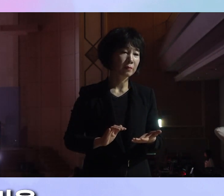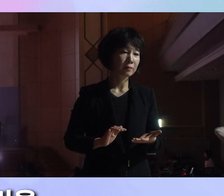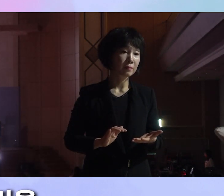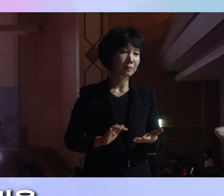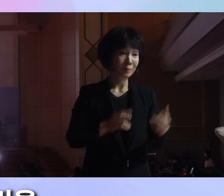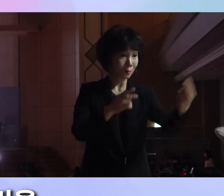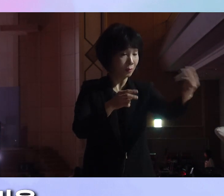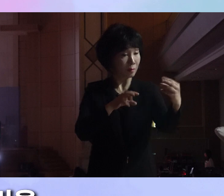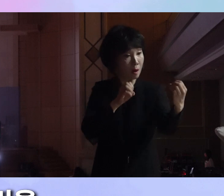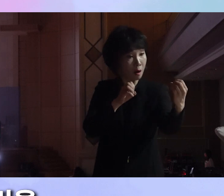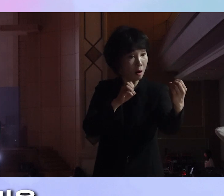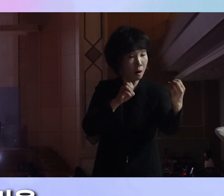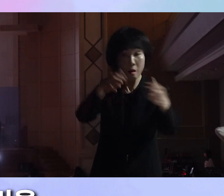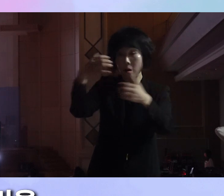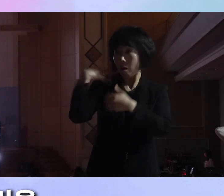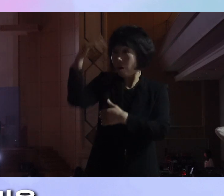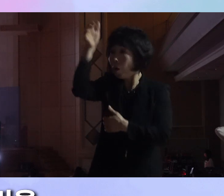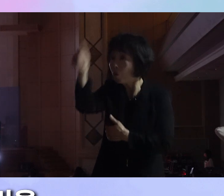호민관님?